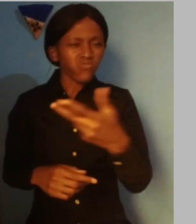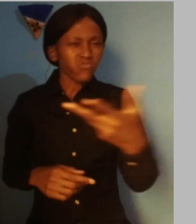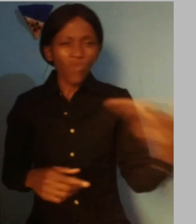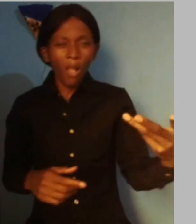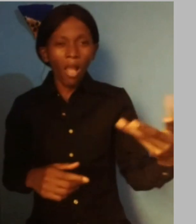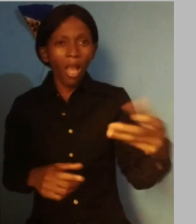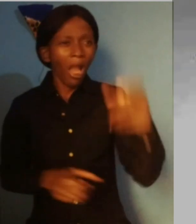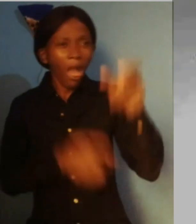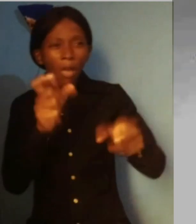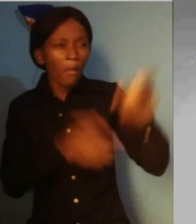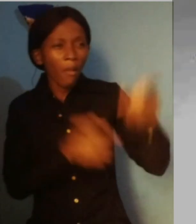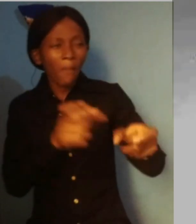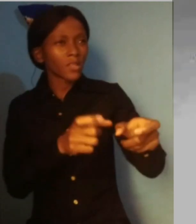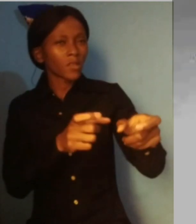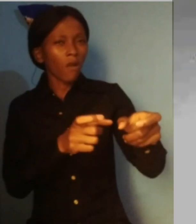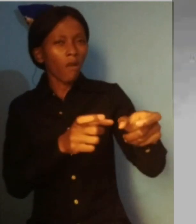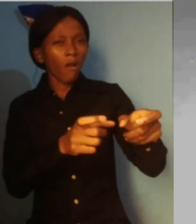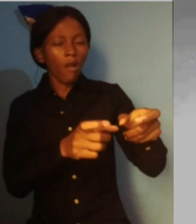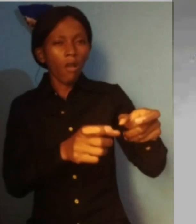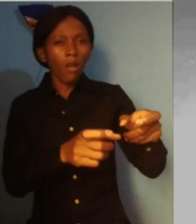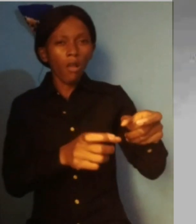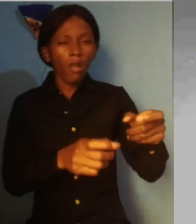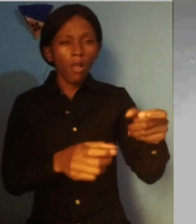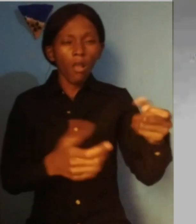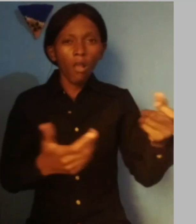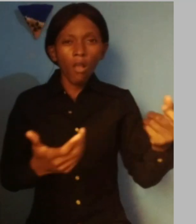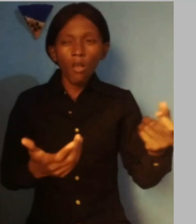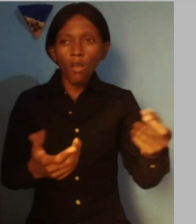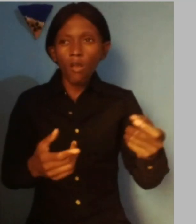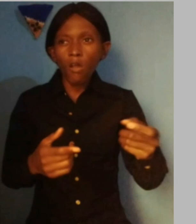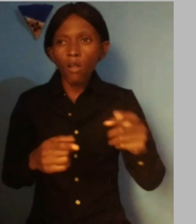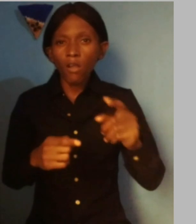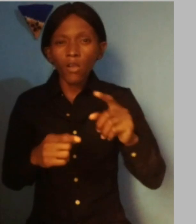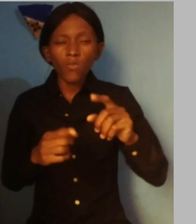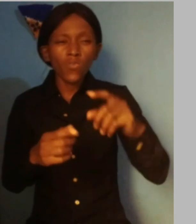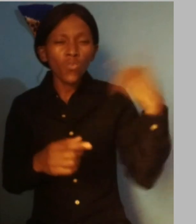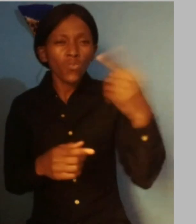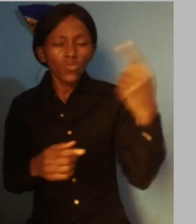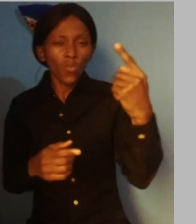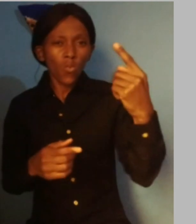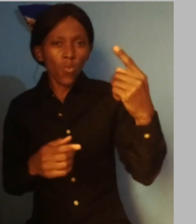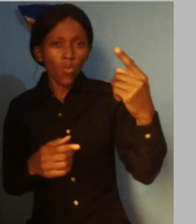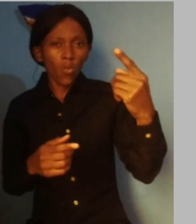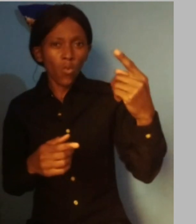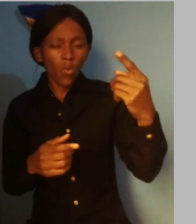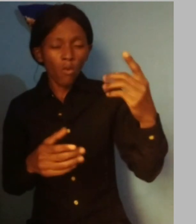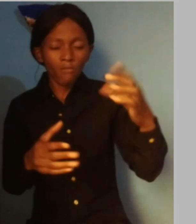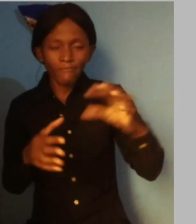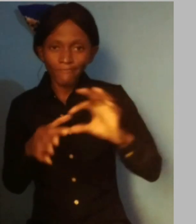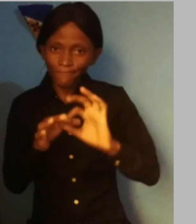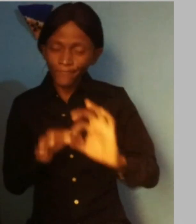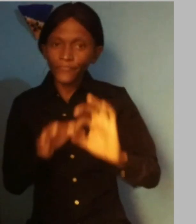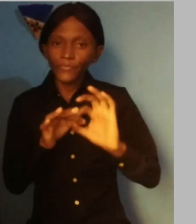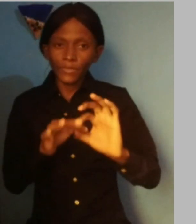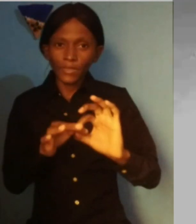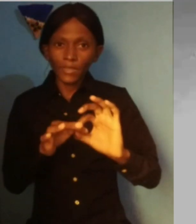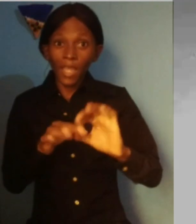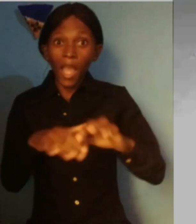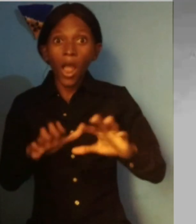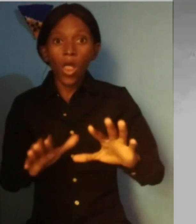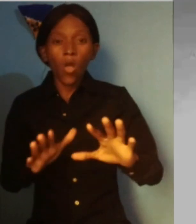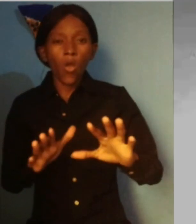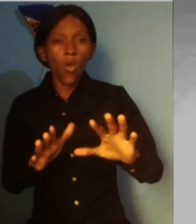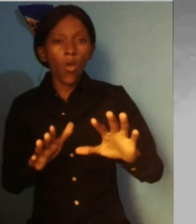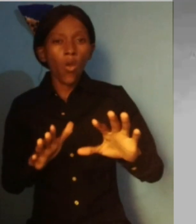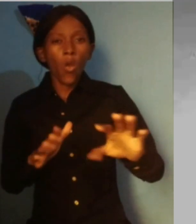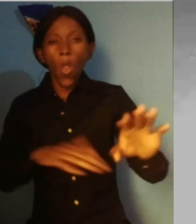est diverse, ses potentiels humains et naturels, en restant toujours